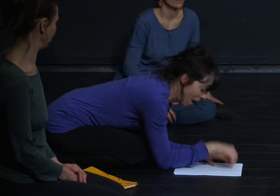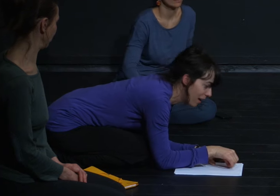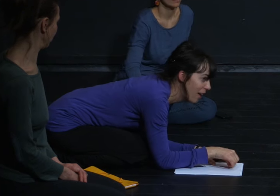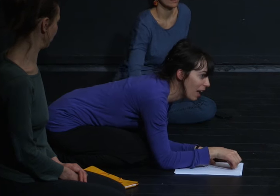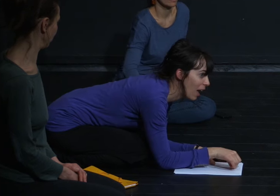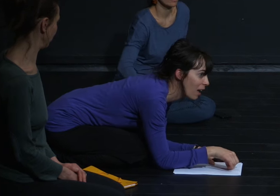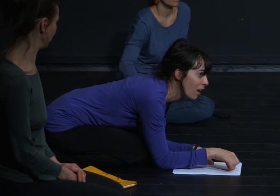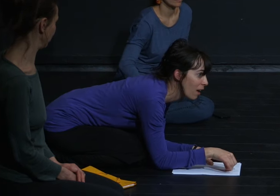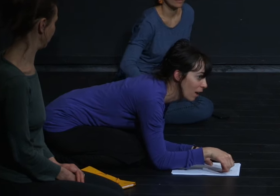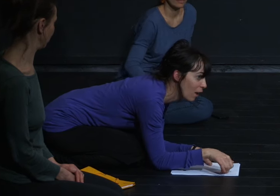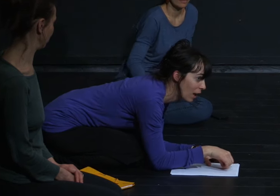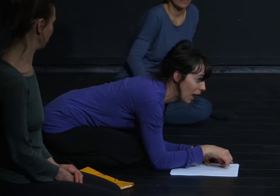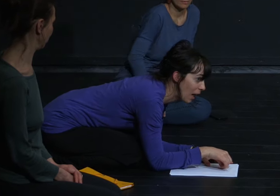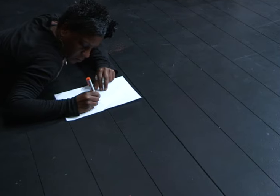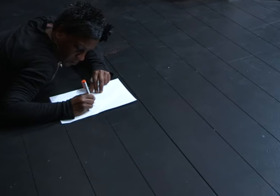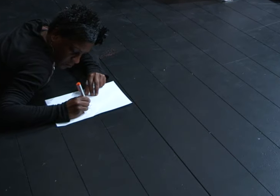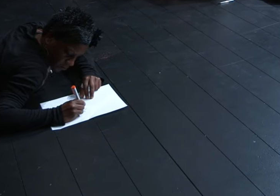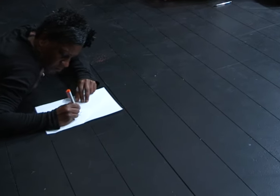lancer, tout de suite vous écrivez.